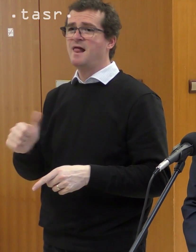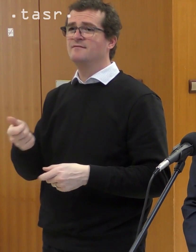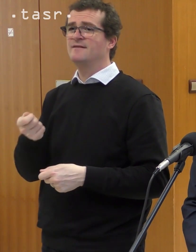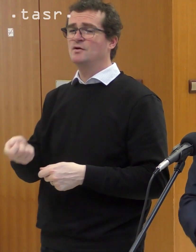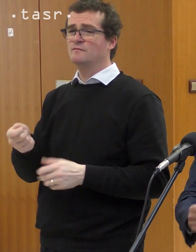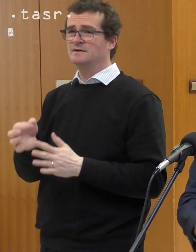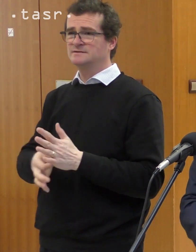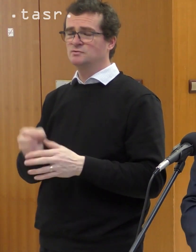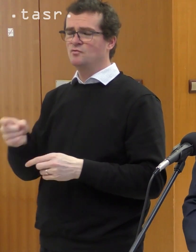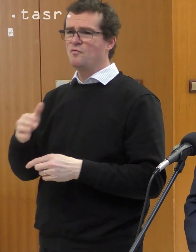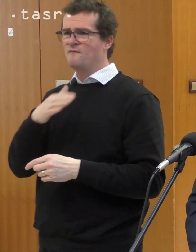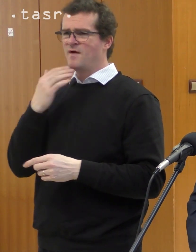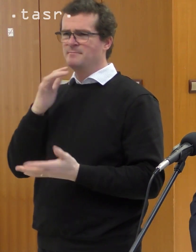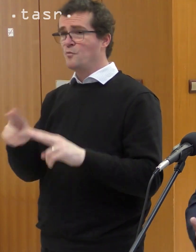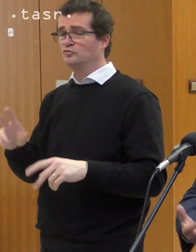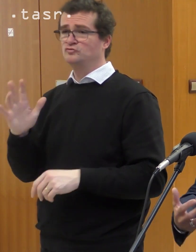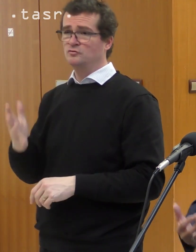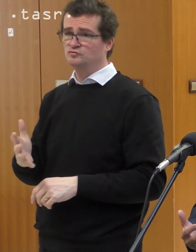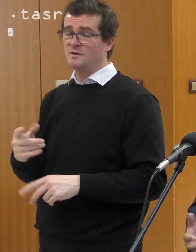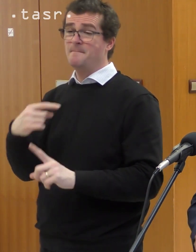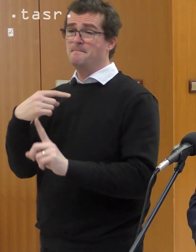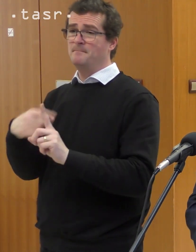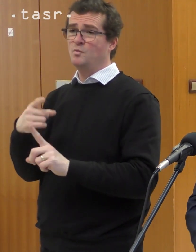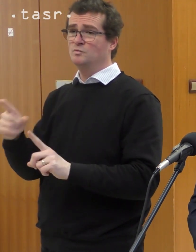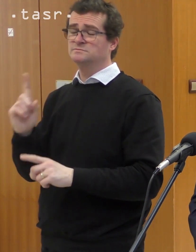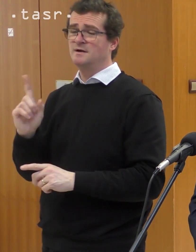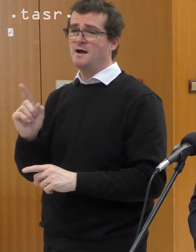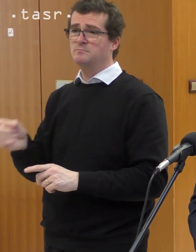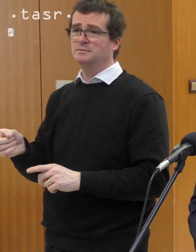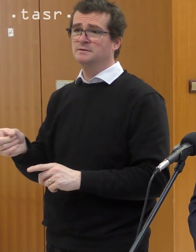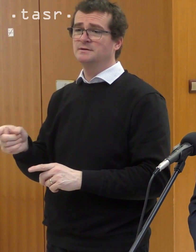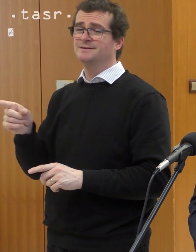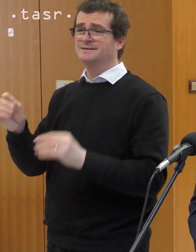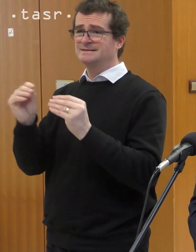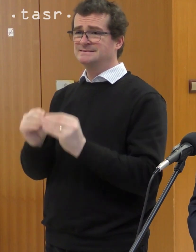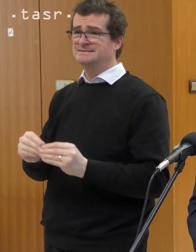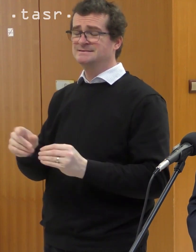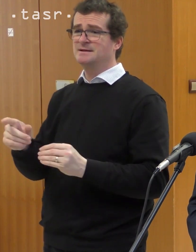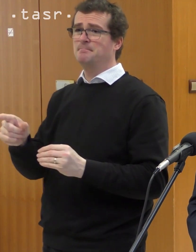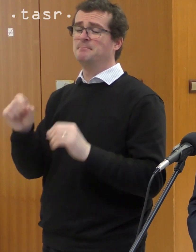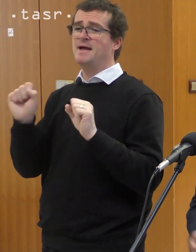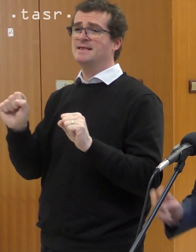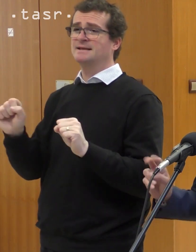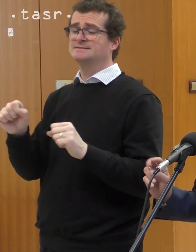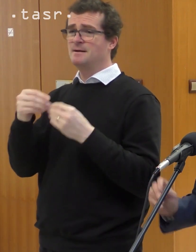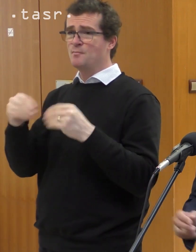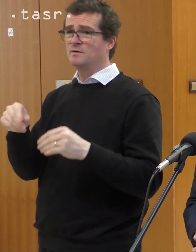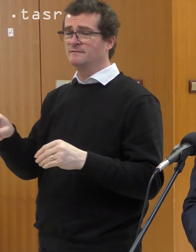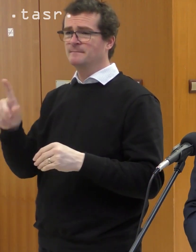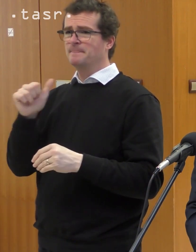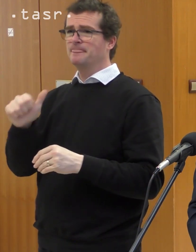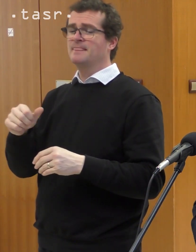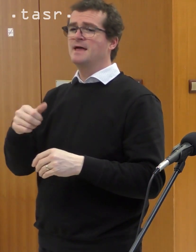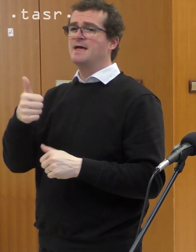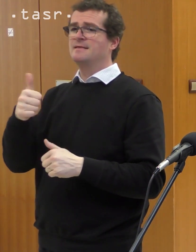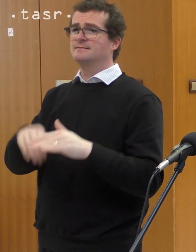vyprovovacej sezóny, pretože to je veľmi, veľmi citlivé, ale zároveň vnímaj tento systém energetického poradenstva, tzv. One